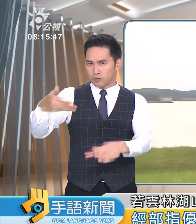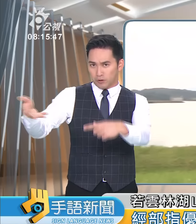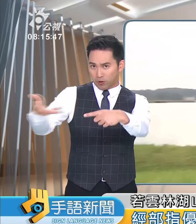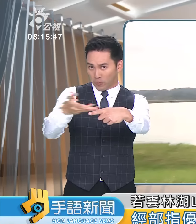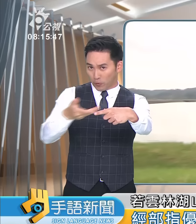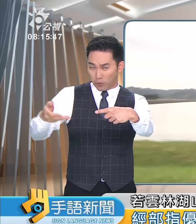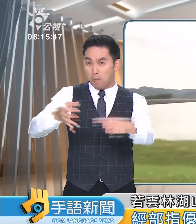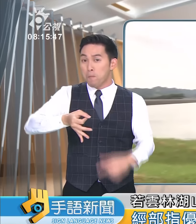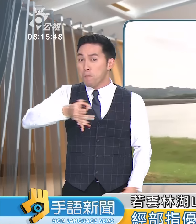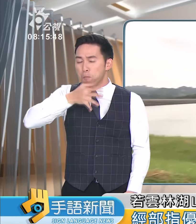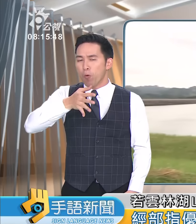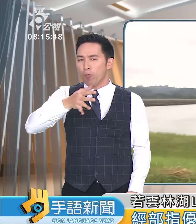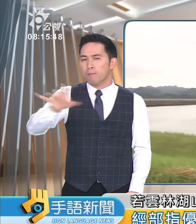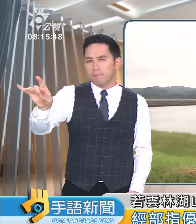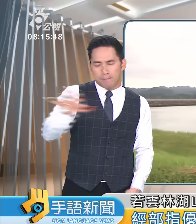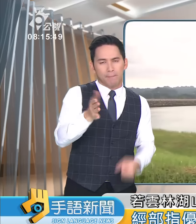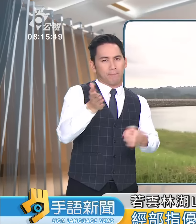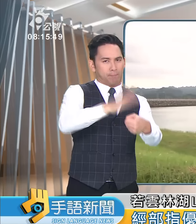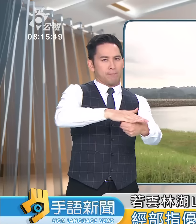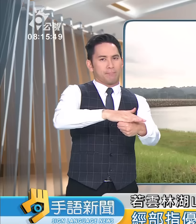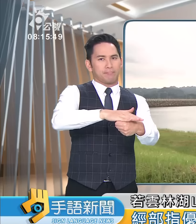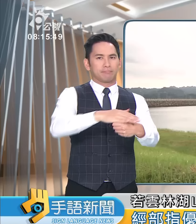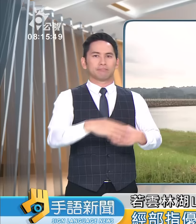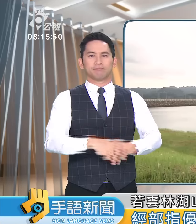水库有余裕，才做调度。